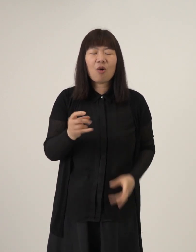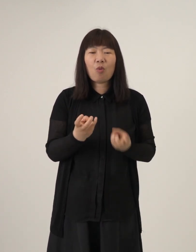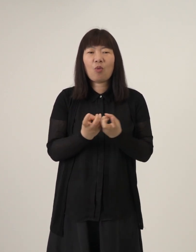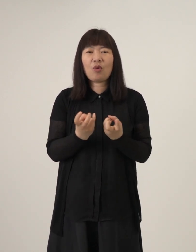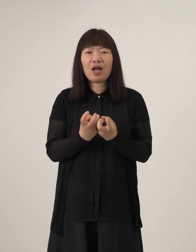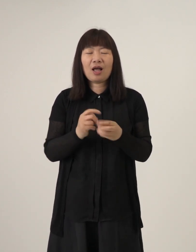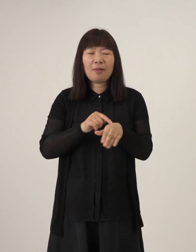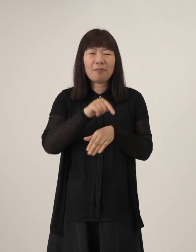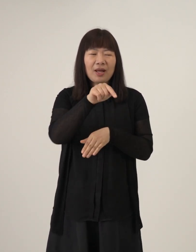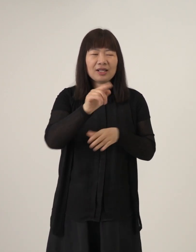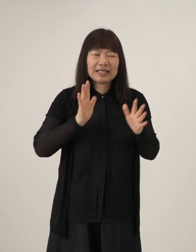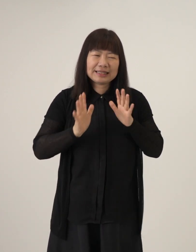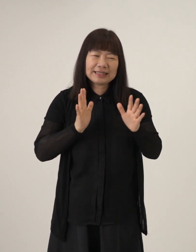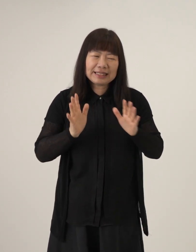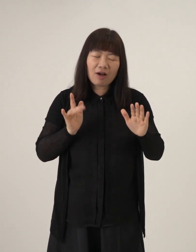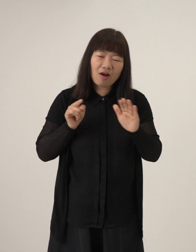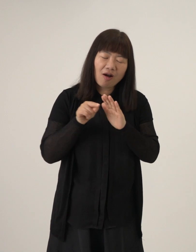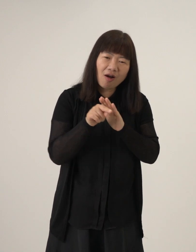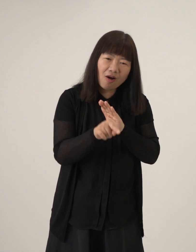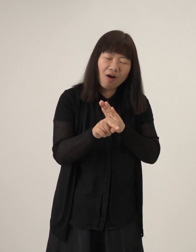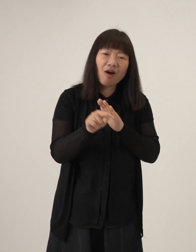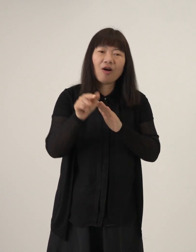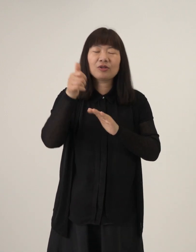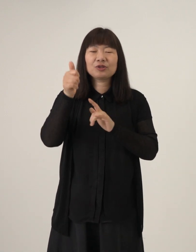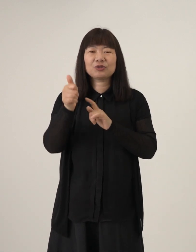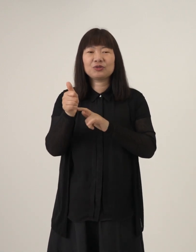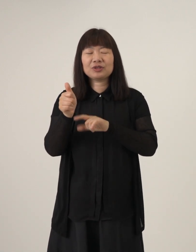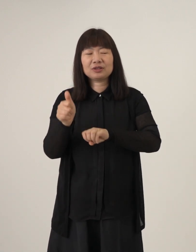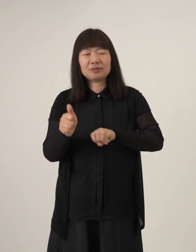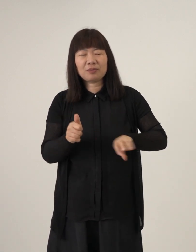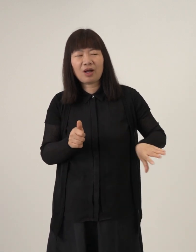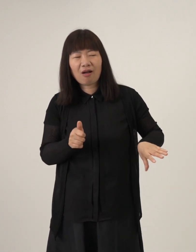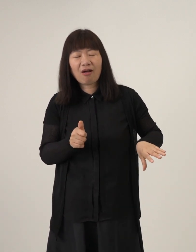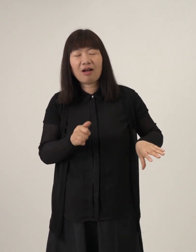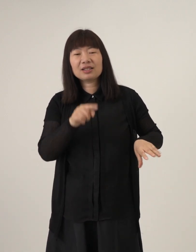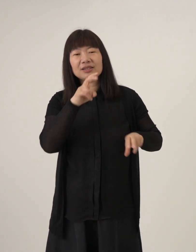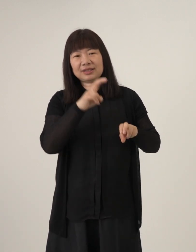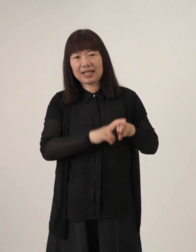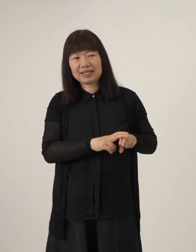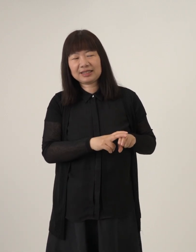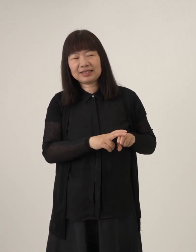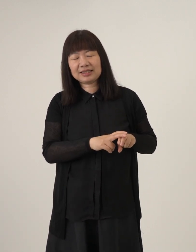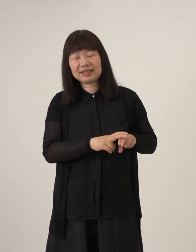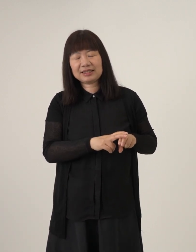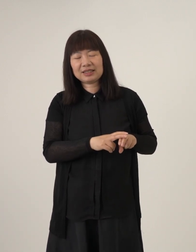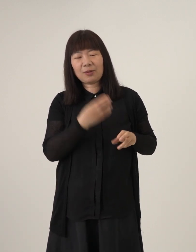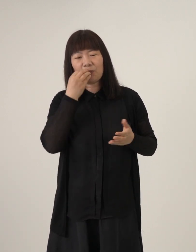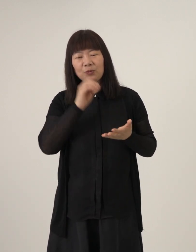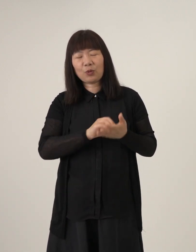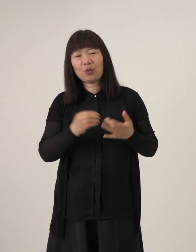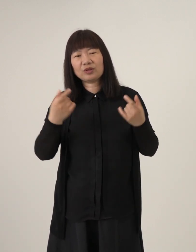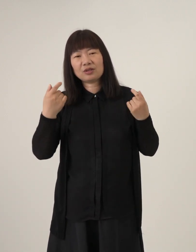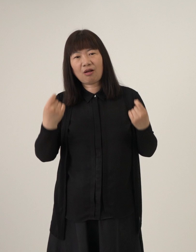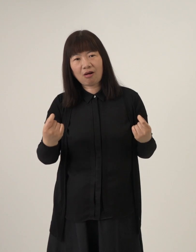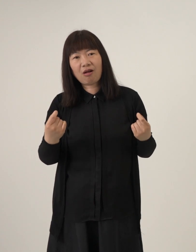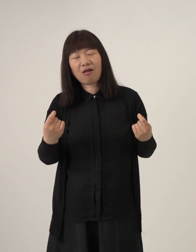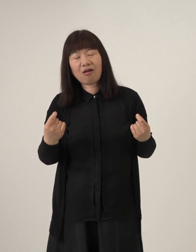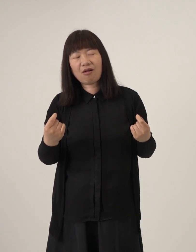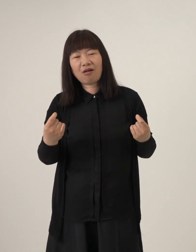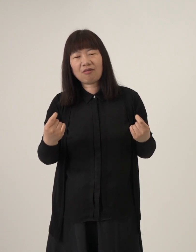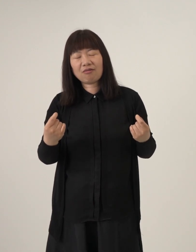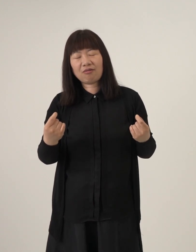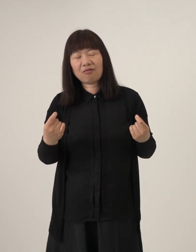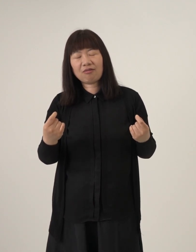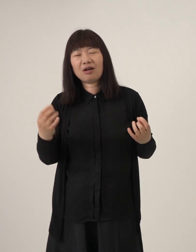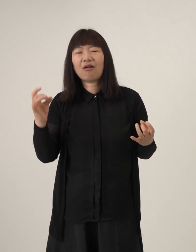하든 밖으로 뛰어나가서 그 주인이 떨구고 간 그 자리에 목석처럼